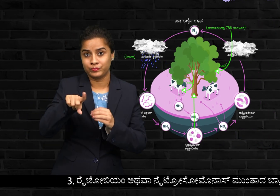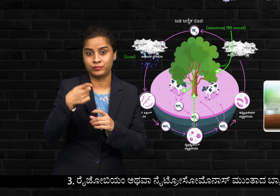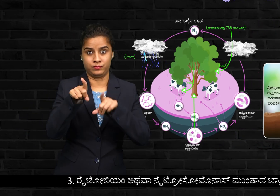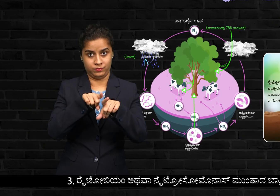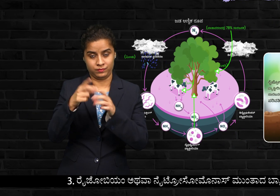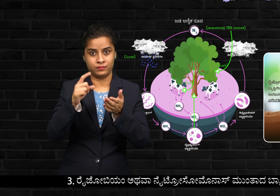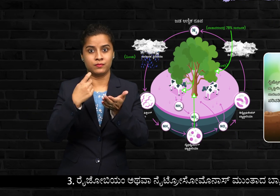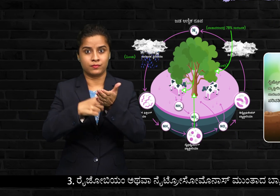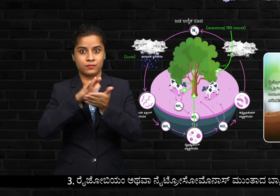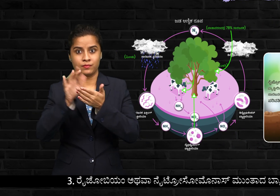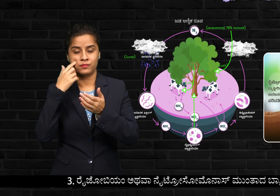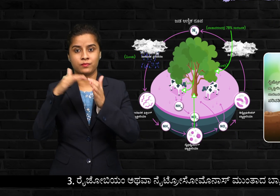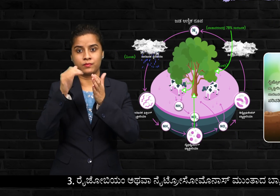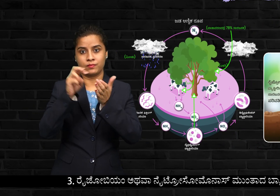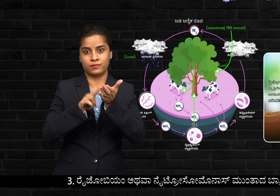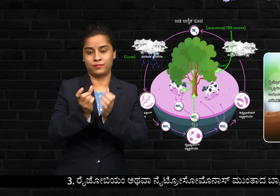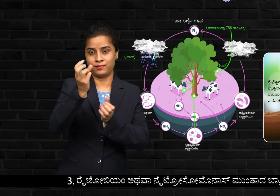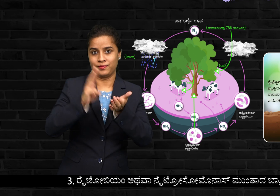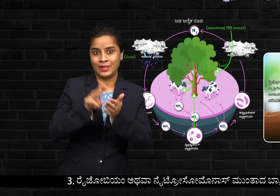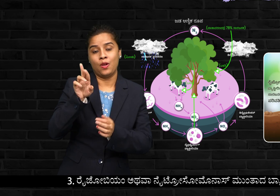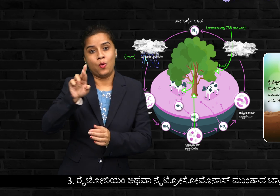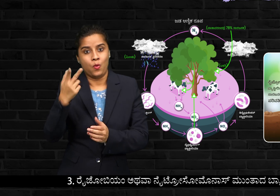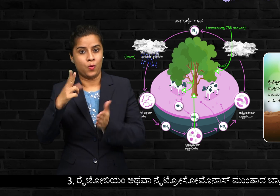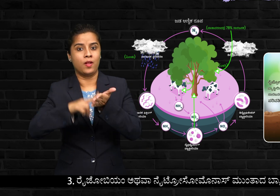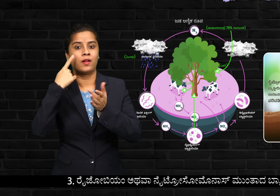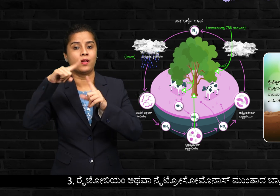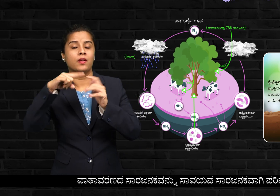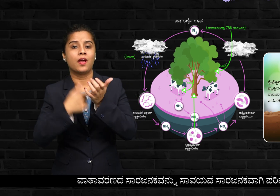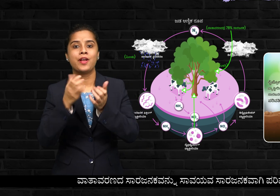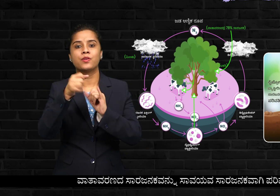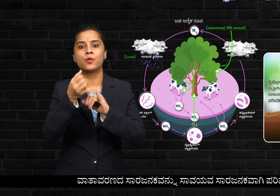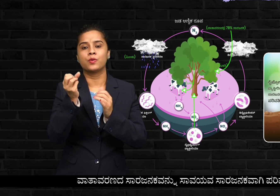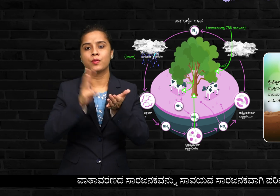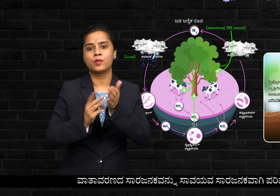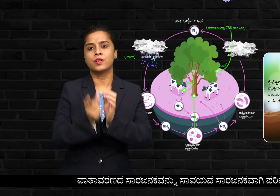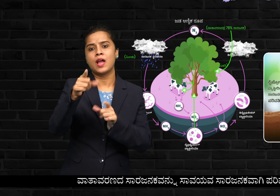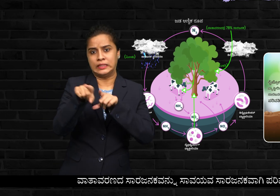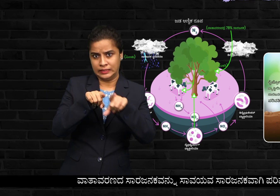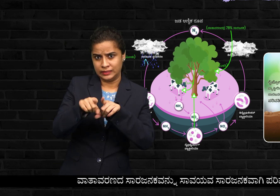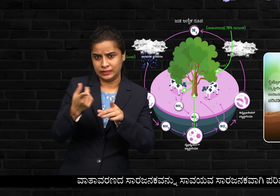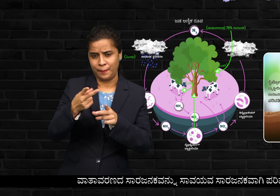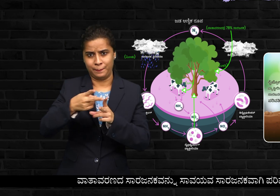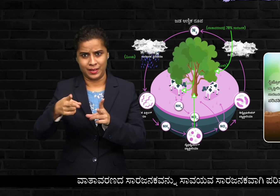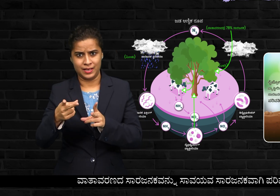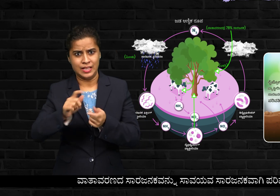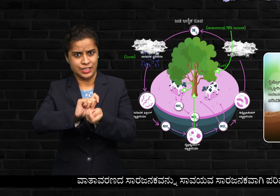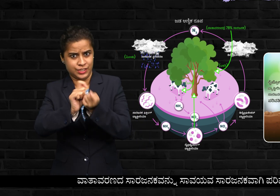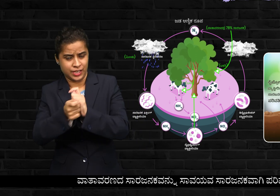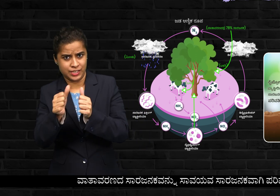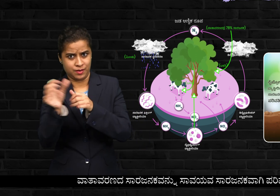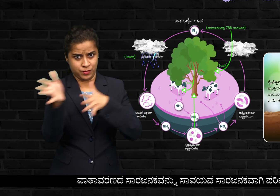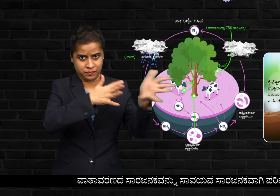3. ರೈಜೋಬಿಯಂ ಅಥವಾ ನೈಟ್ರೋಸೋಮೋನಾಸ್ ಮುಂತಾದ ಬ್ಯಾಕ್ಟೀರಿಯಾಗಳು ವಾತಾವರಣದ ಸಾರಜನಕವನ್ನ